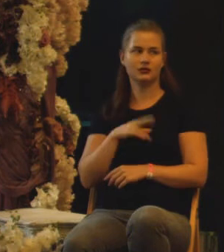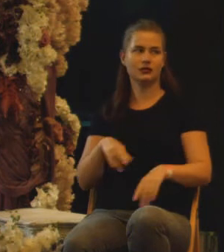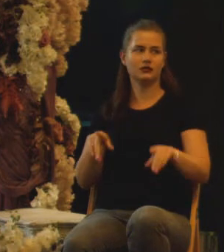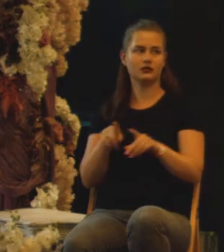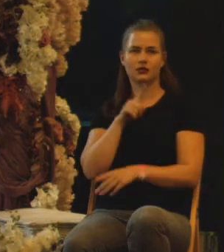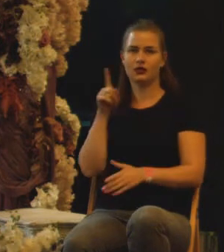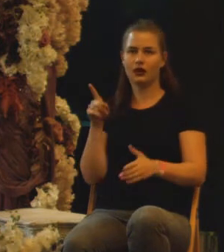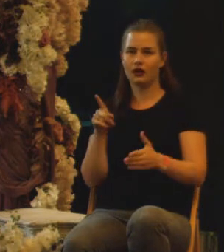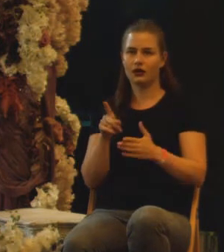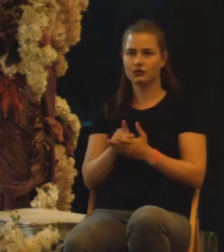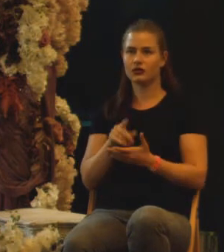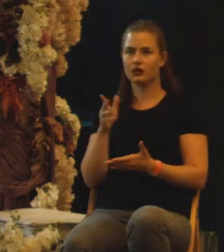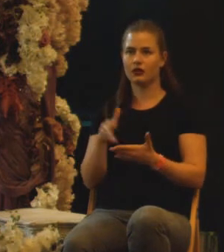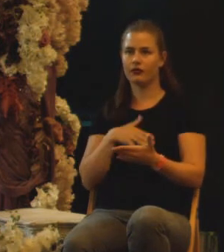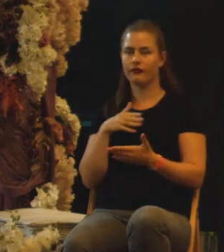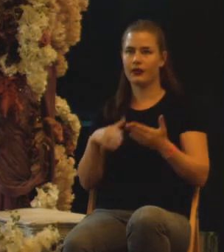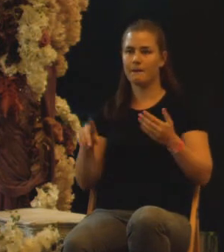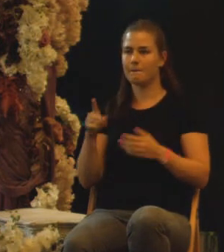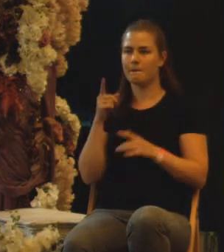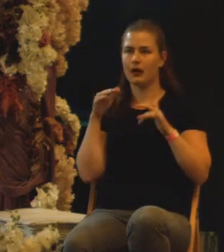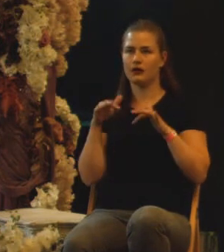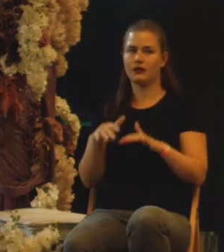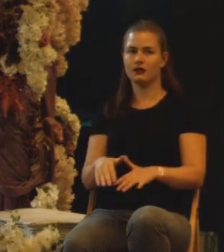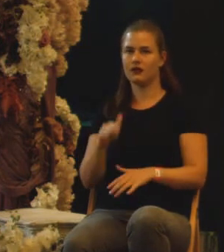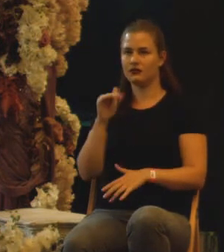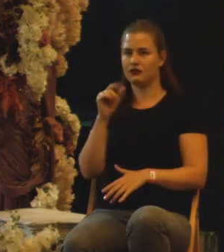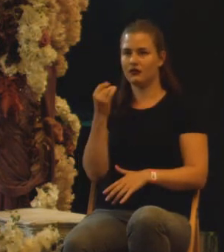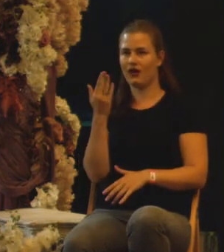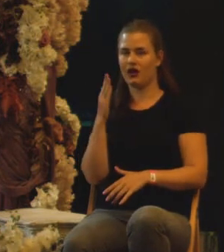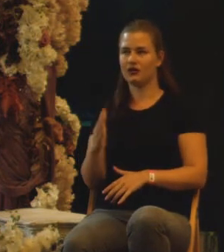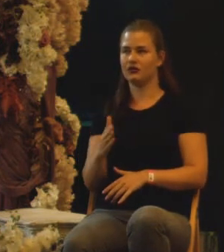такая: конечно, вообще не... Первым делом, конечно, фарш.